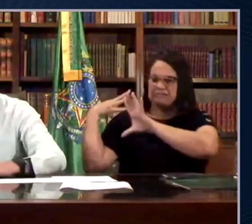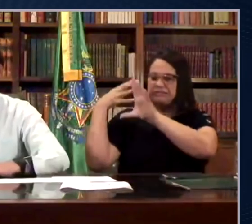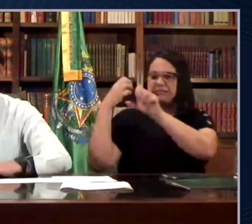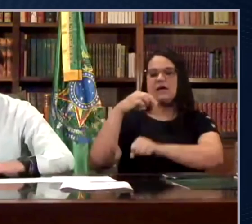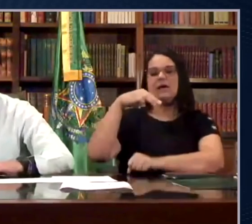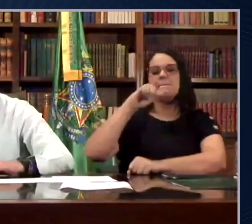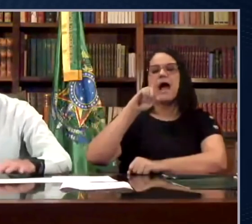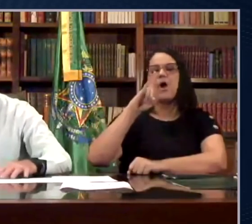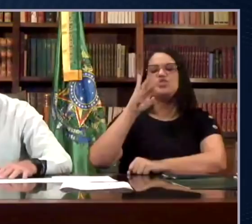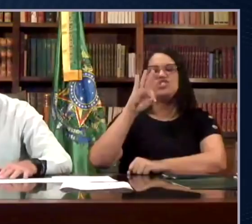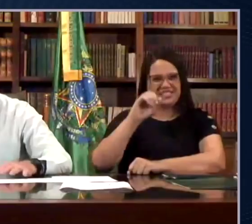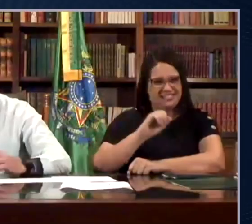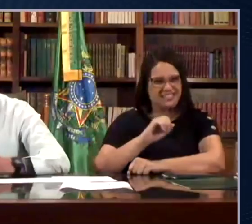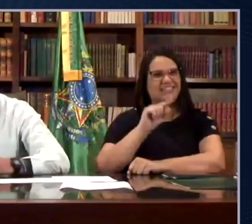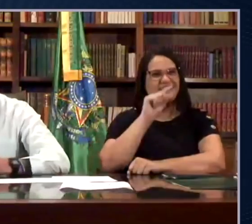senhor,